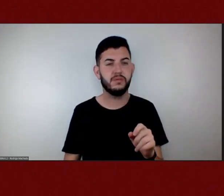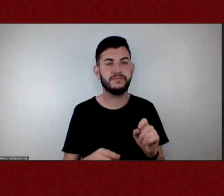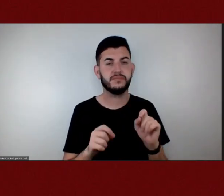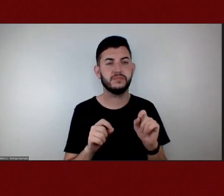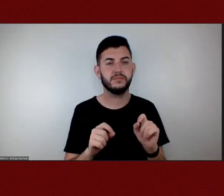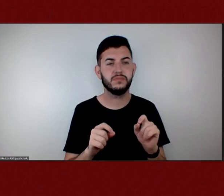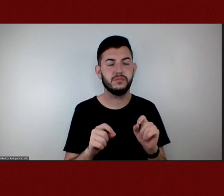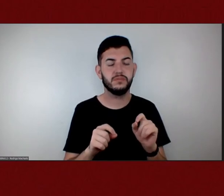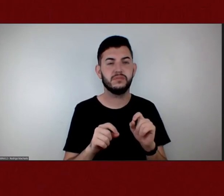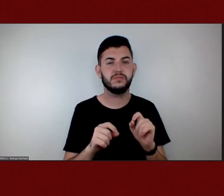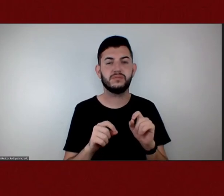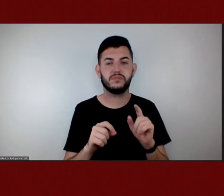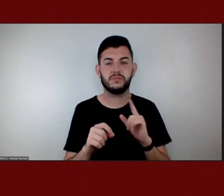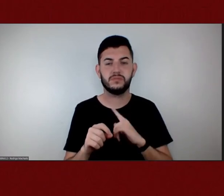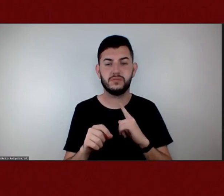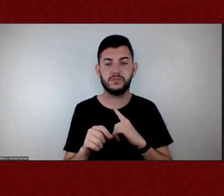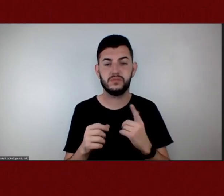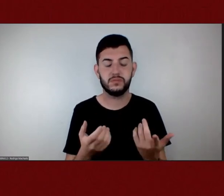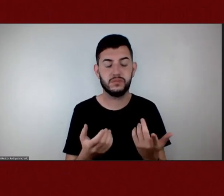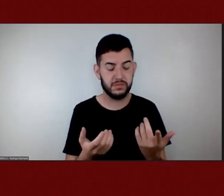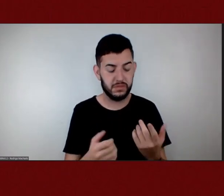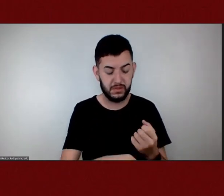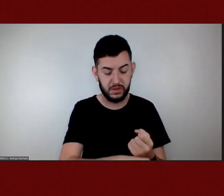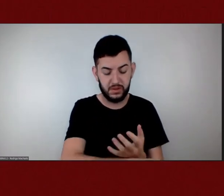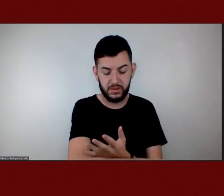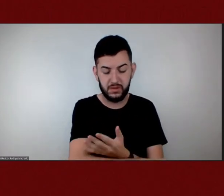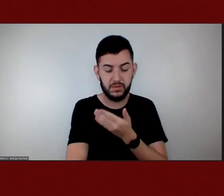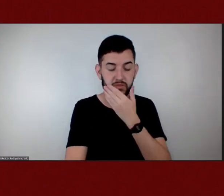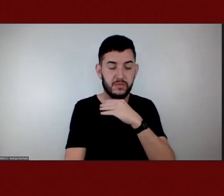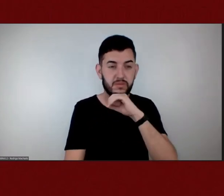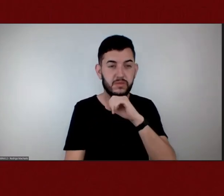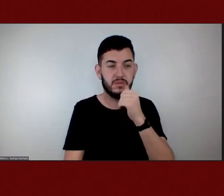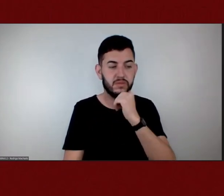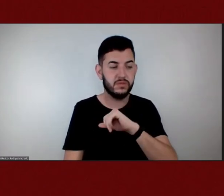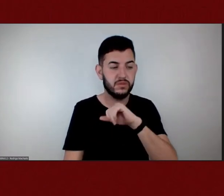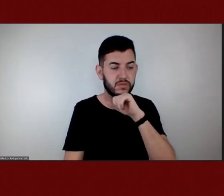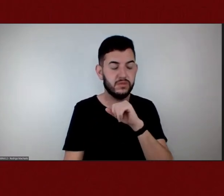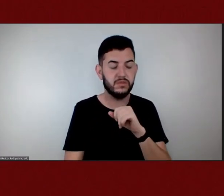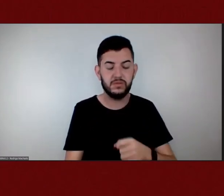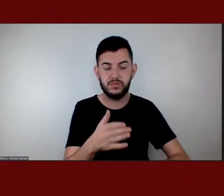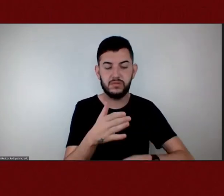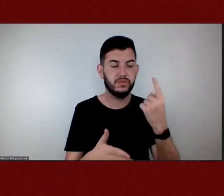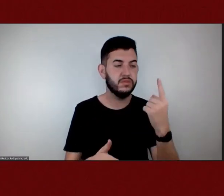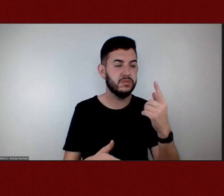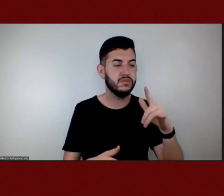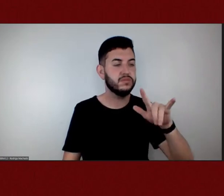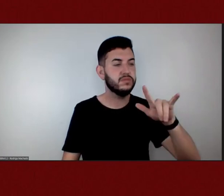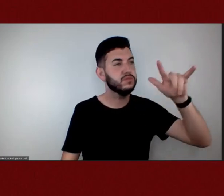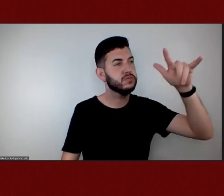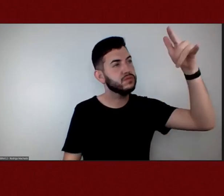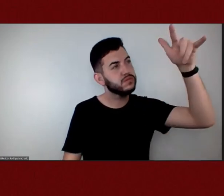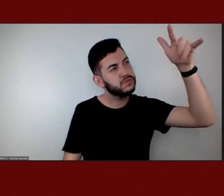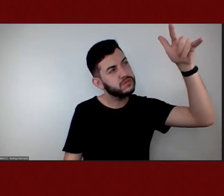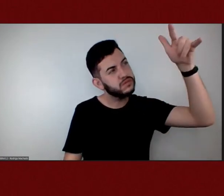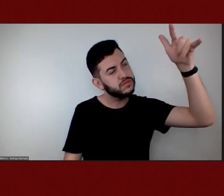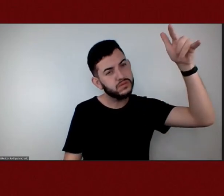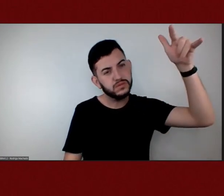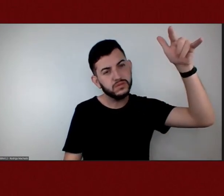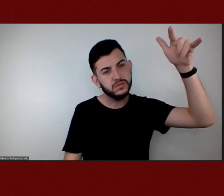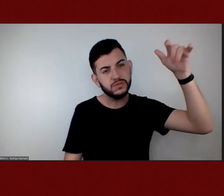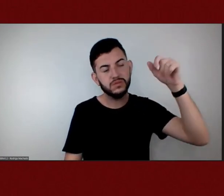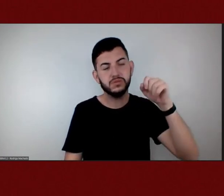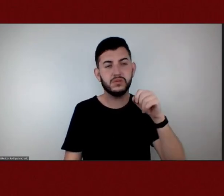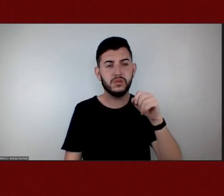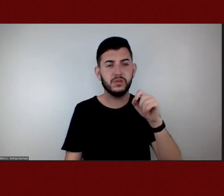compartilhar a emoção dos meus pais com o primeiro satélite russo, com a cadela laica, que foi também. E eu tinha